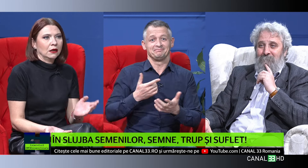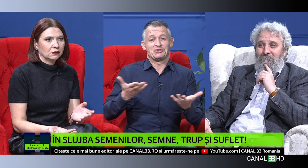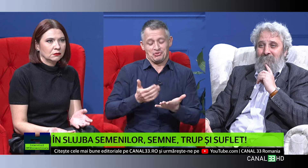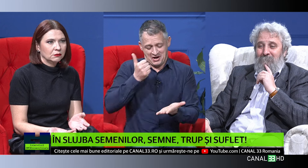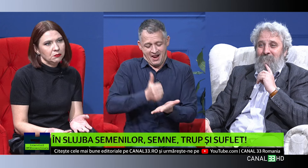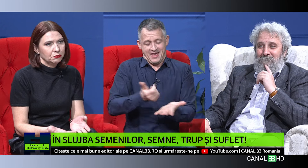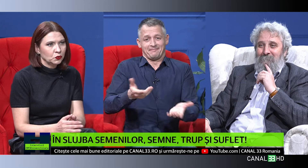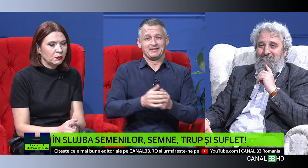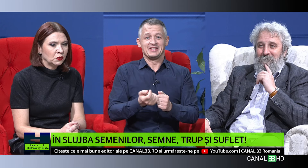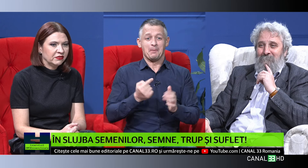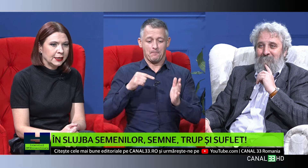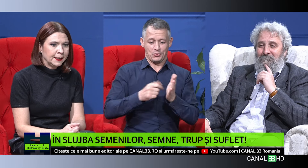reală, din punctul meu de vedere.